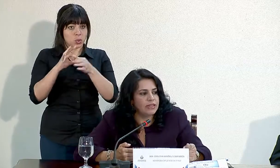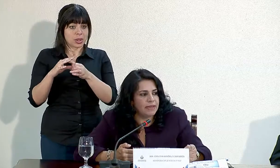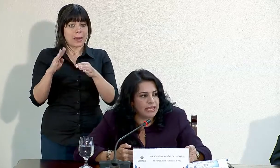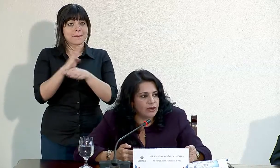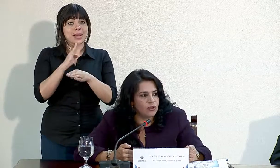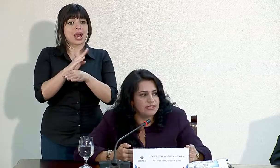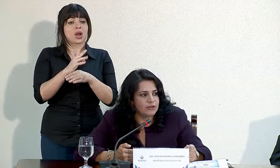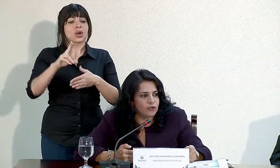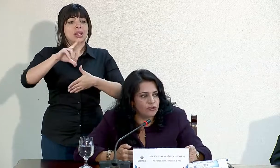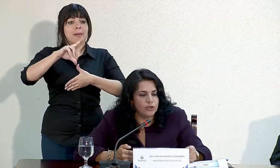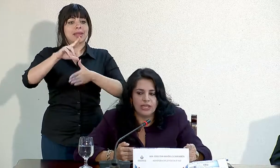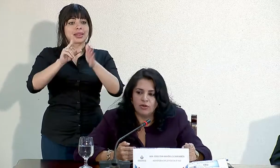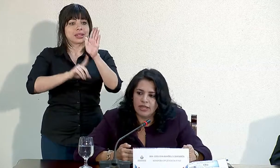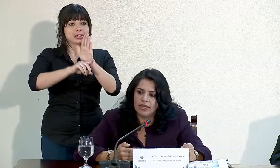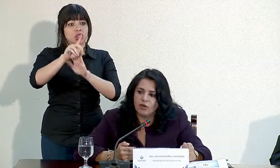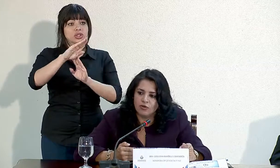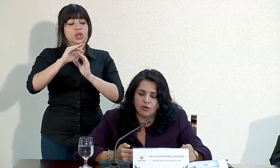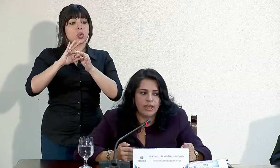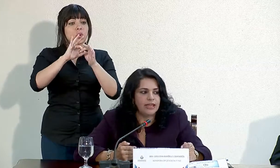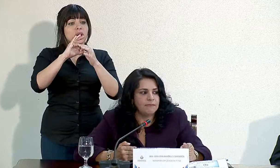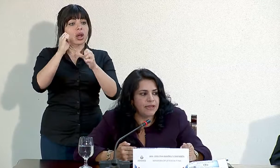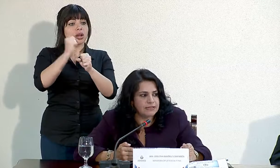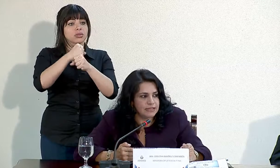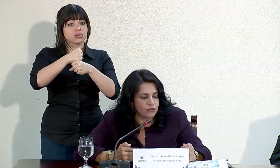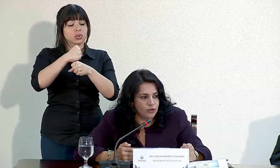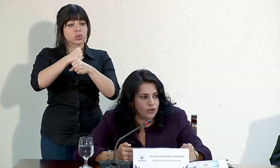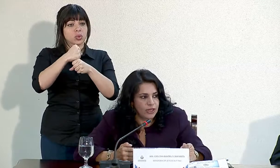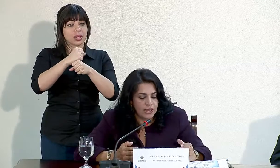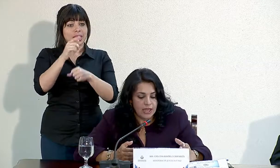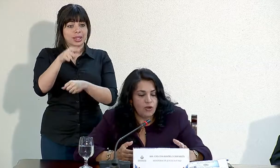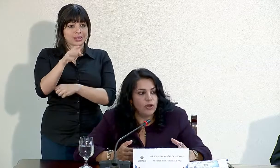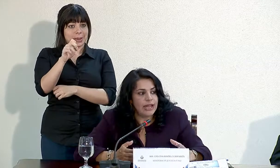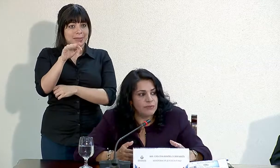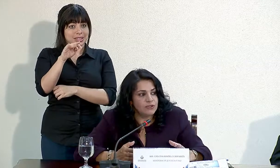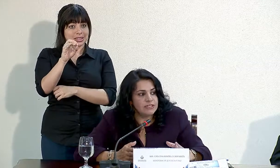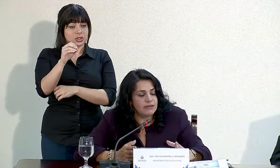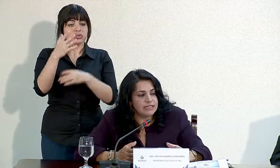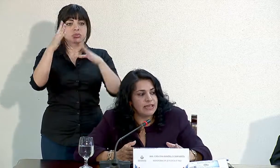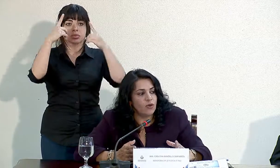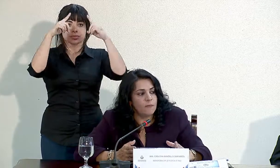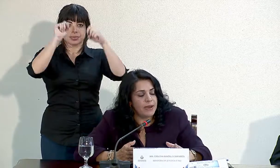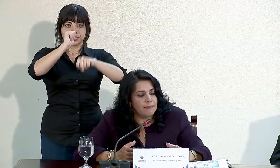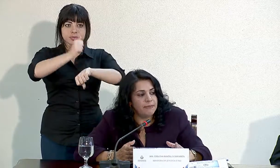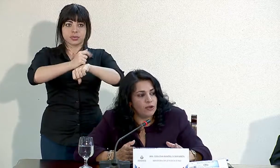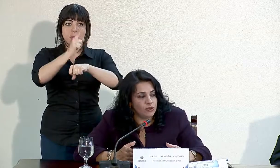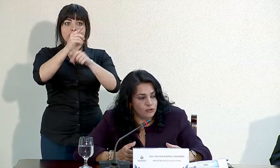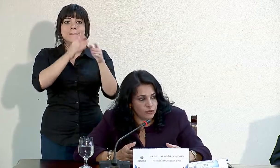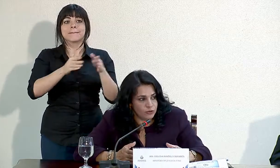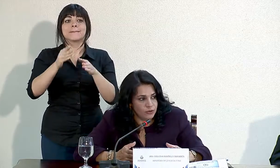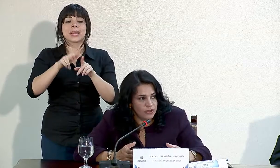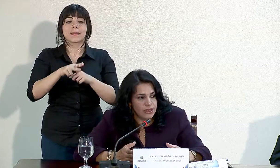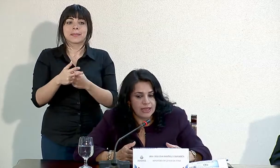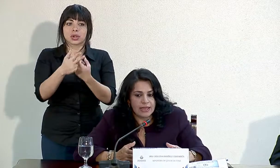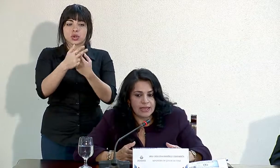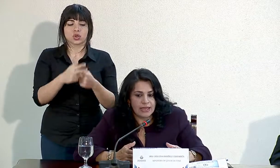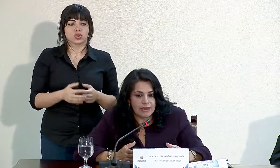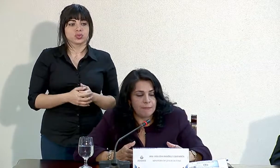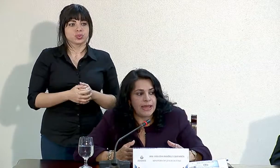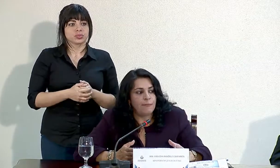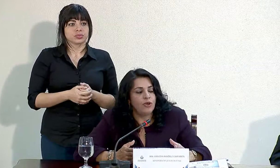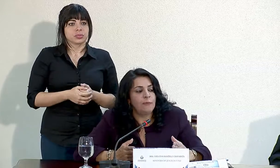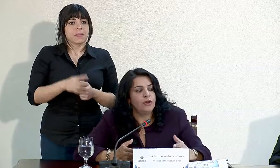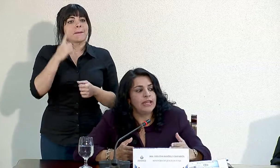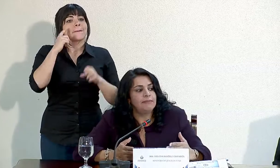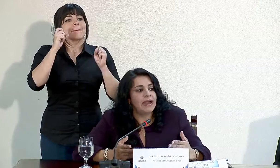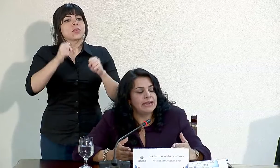Banco Interamericano de Desarrollo y la Unidad Ejecutora del Empréstito, logramos establecer un plan piloto